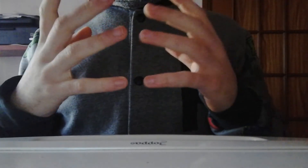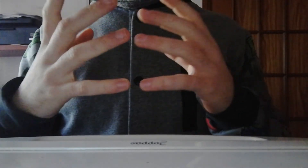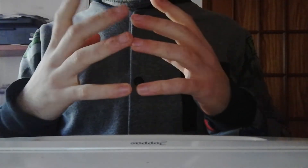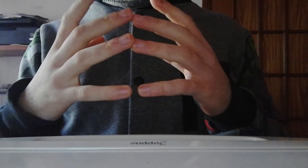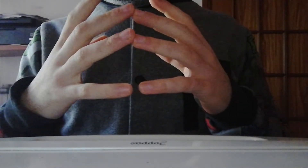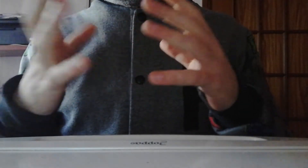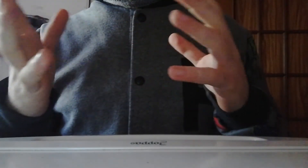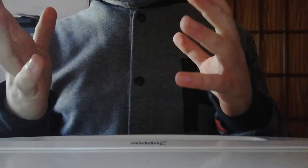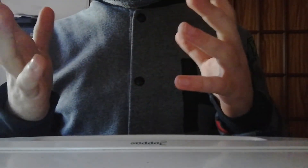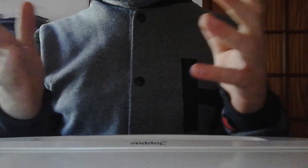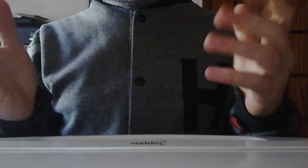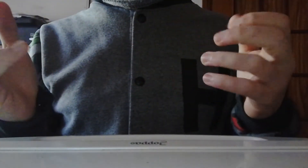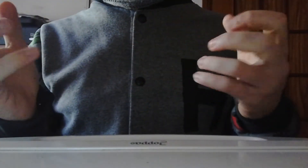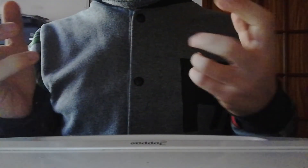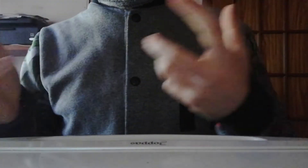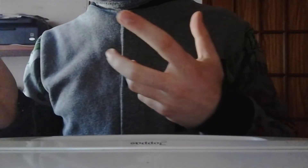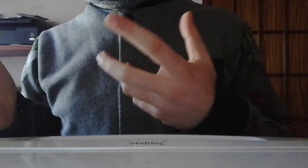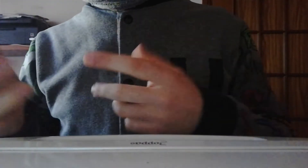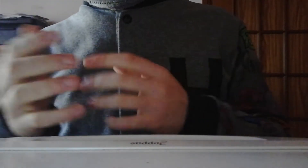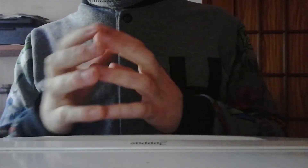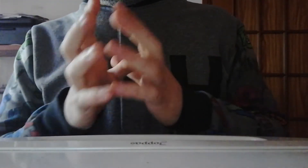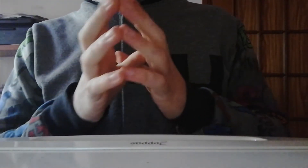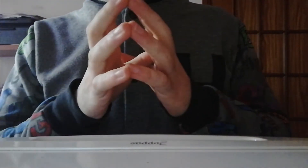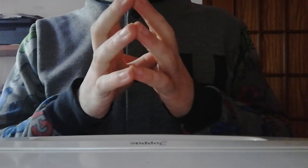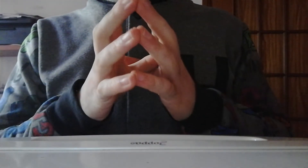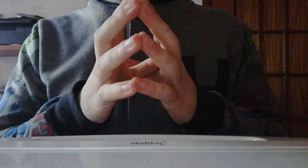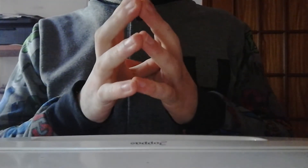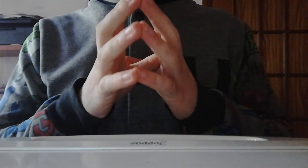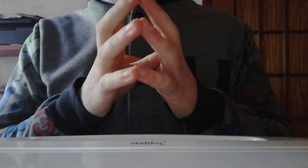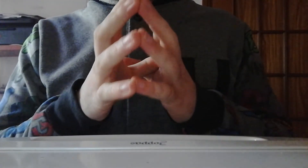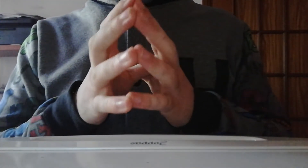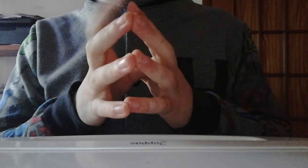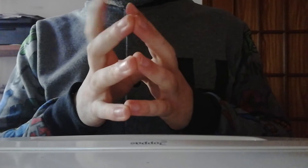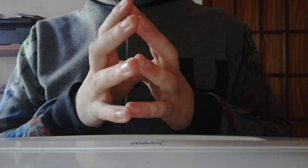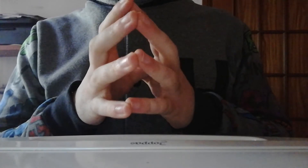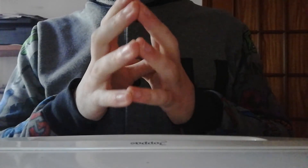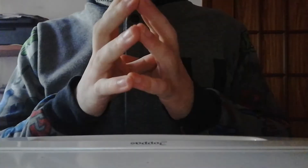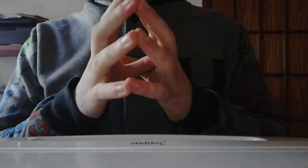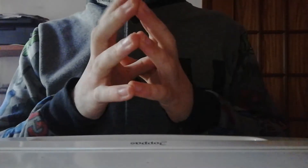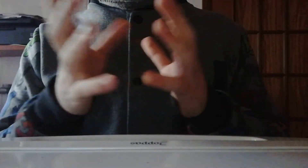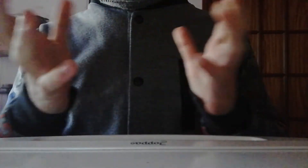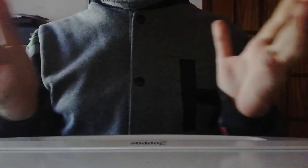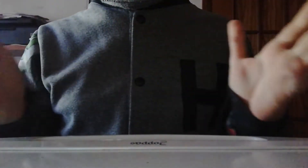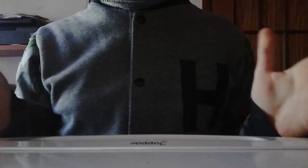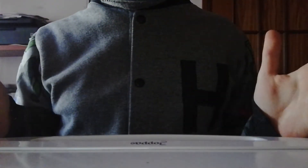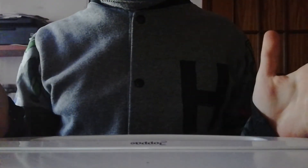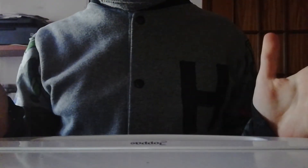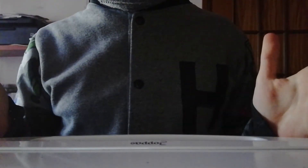chiamata di kudo news che tratterà di quello che succede nel mondo